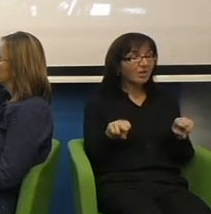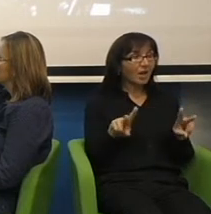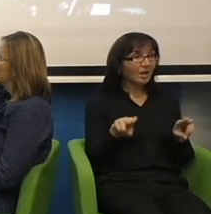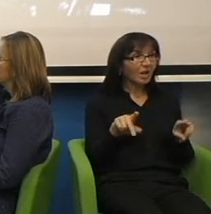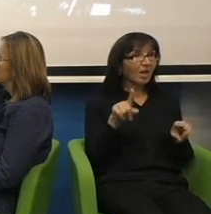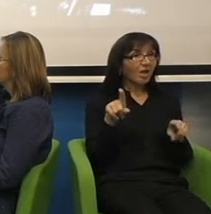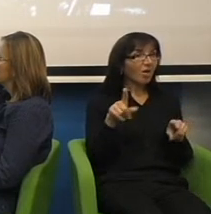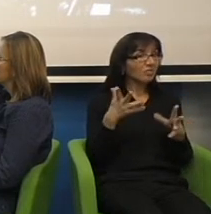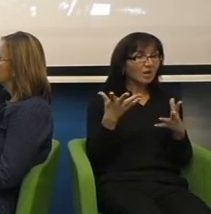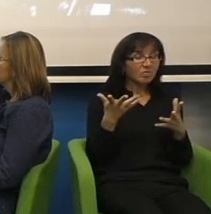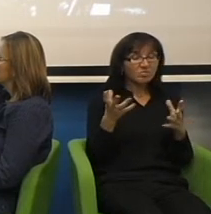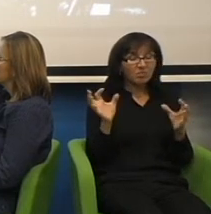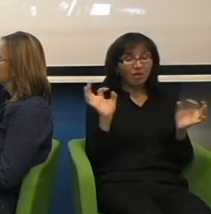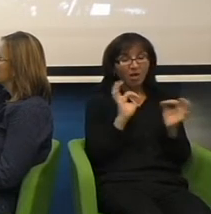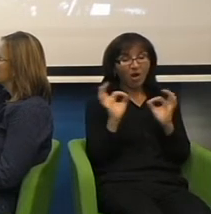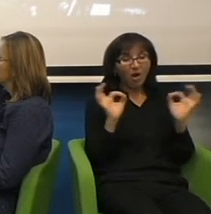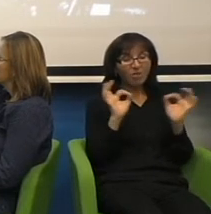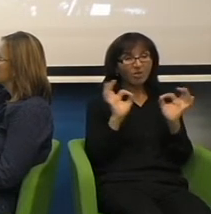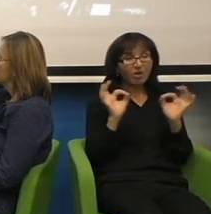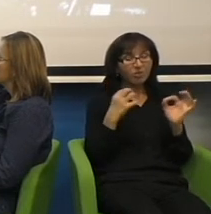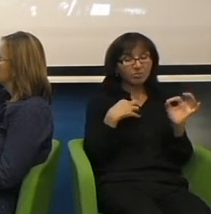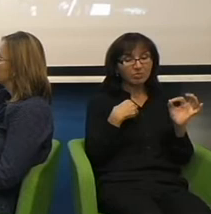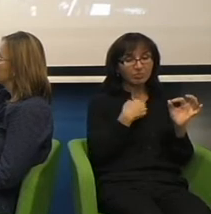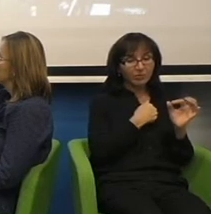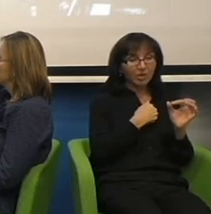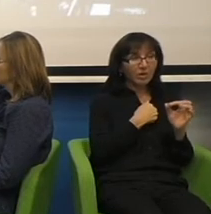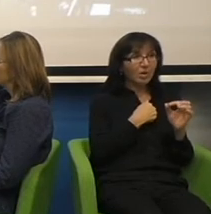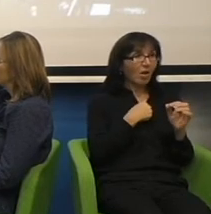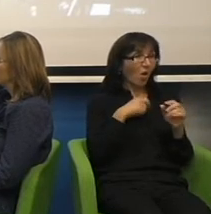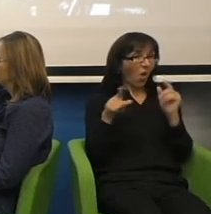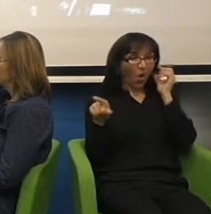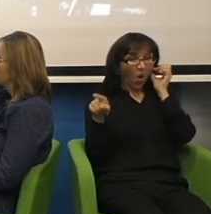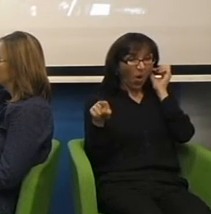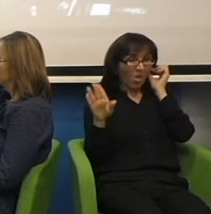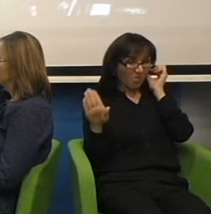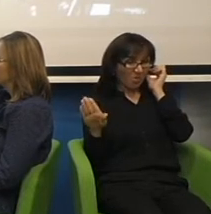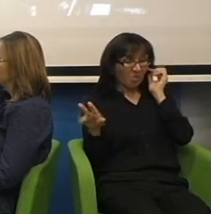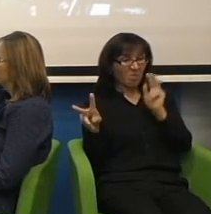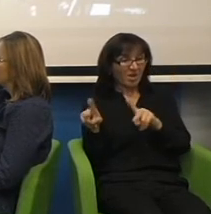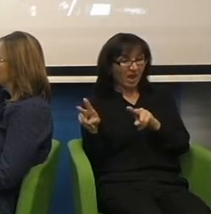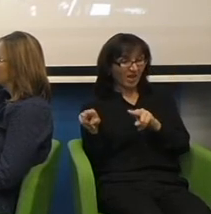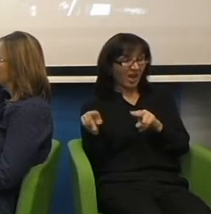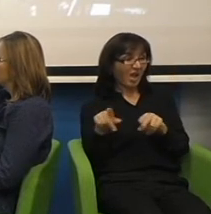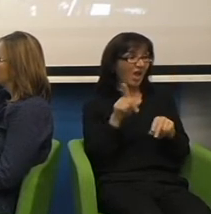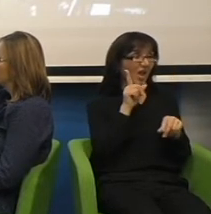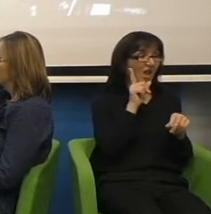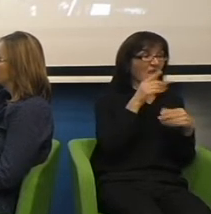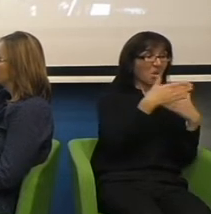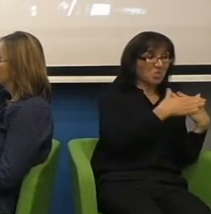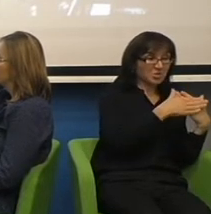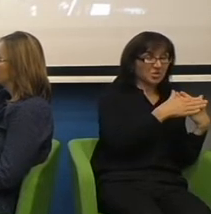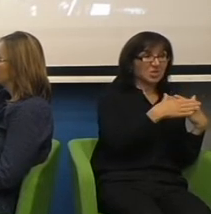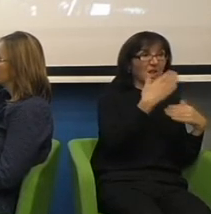w szoku, jest... To ona miała mieć raka, to ona miała krótko żyć, a tymczasem została sama. Do tego jeszcze